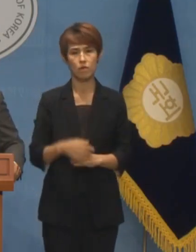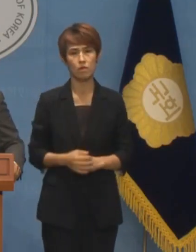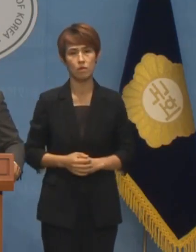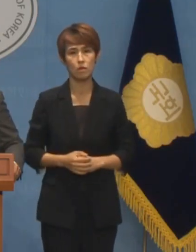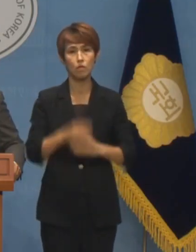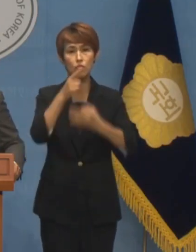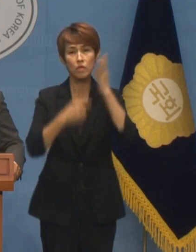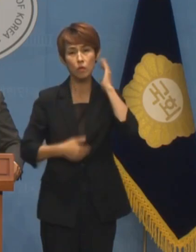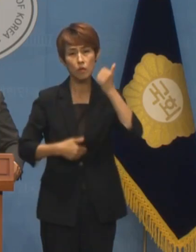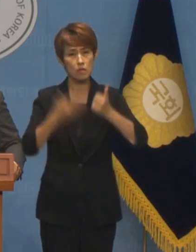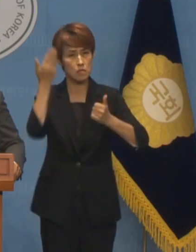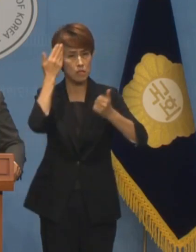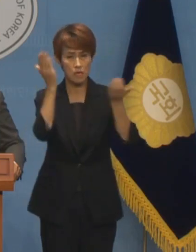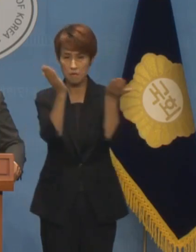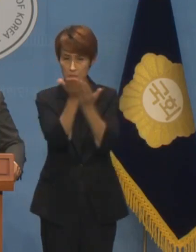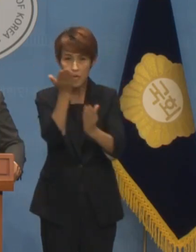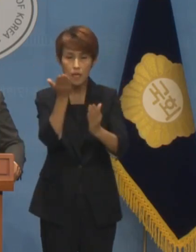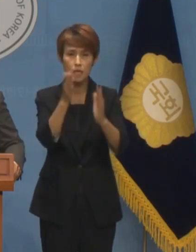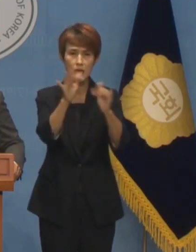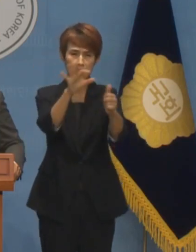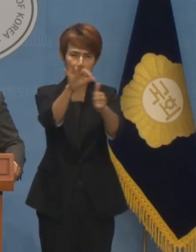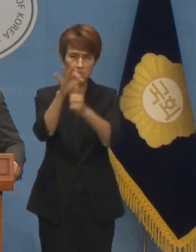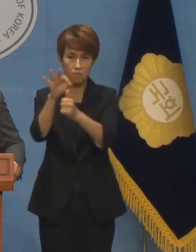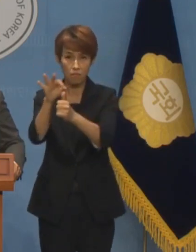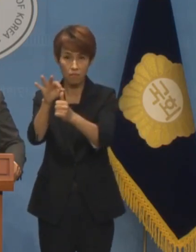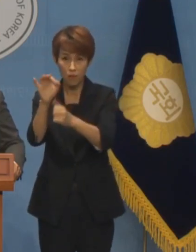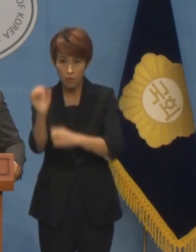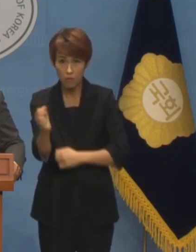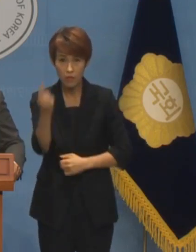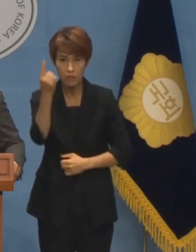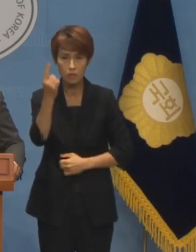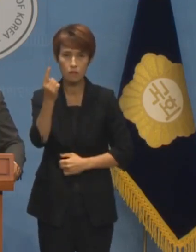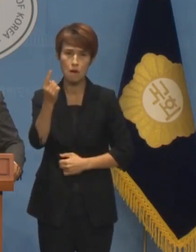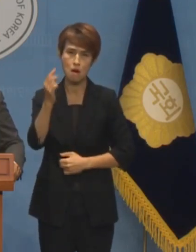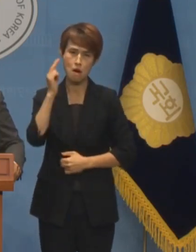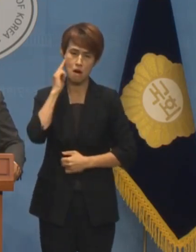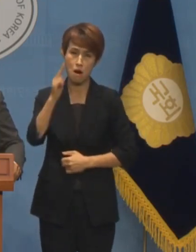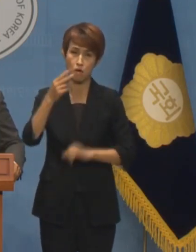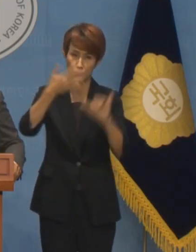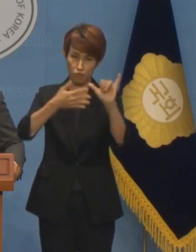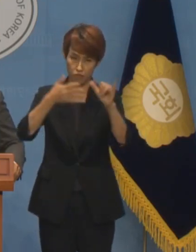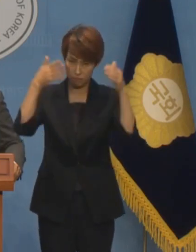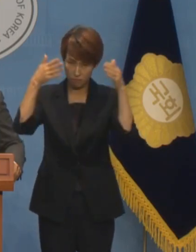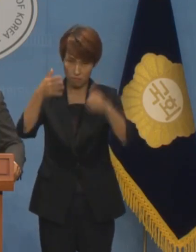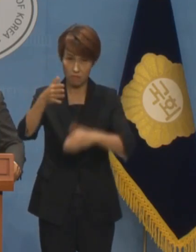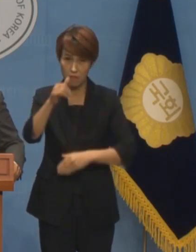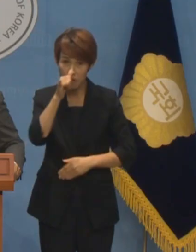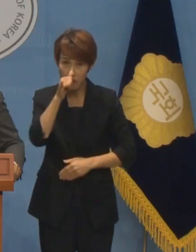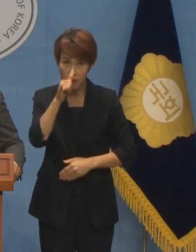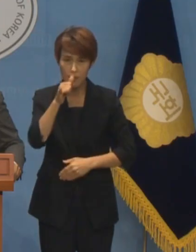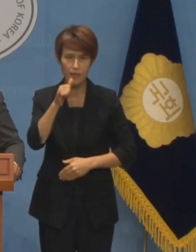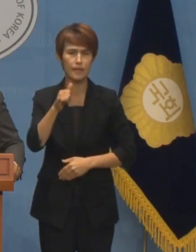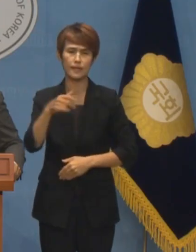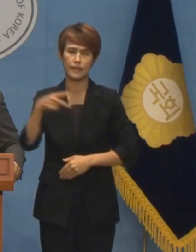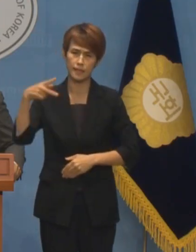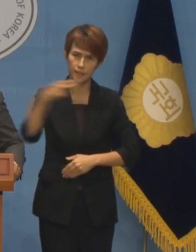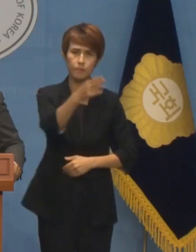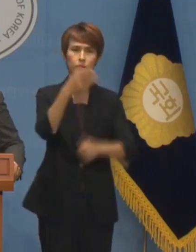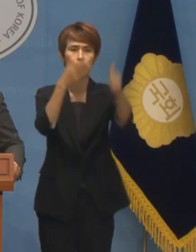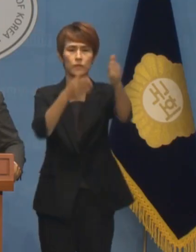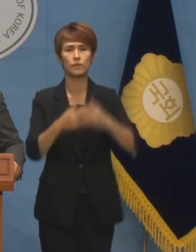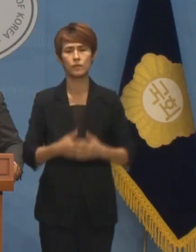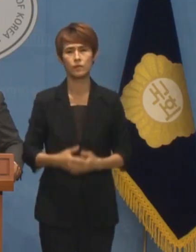대통령의 비상식적인 인사의 원인이 극단 유튜브에 있다면 이를 당장 끊어야만 합니다.